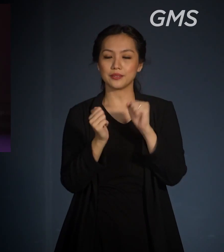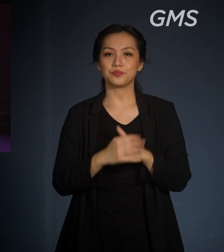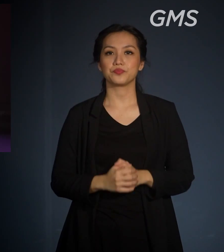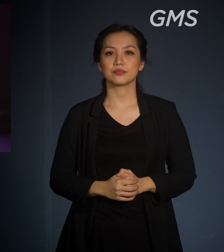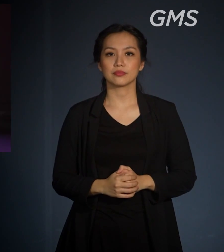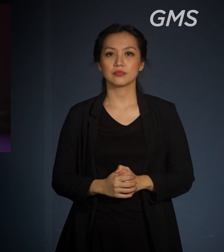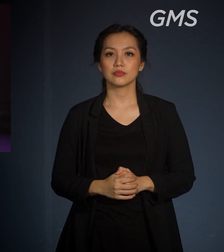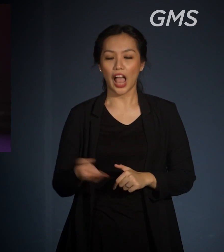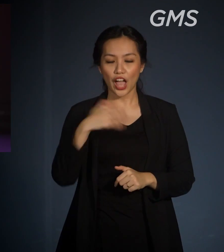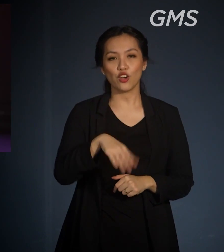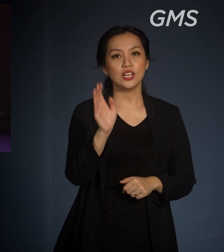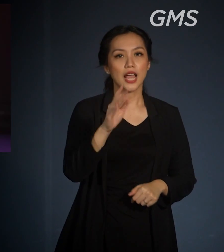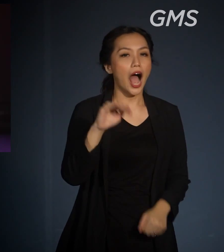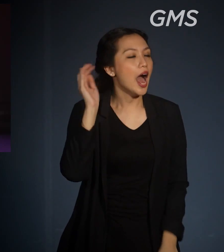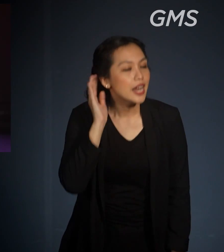orang,